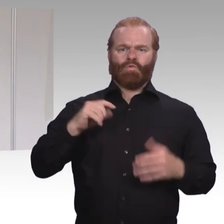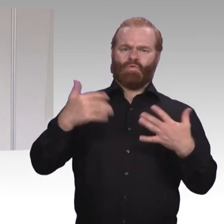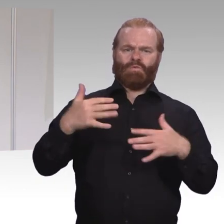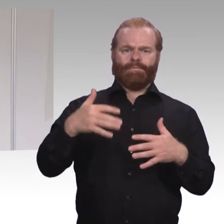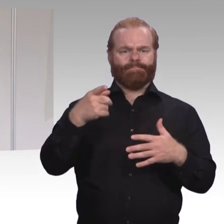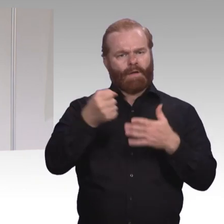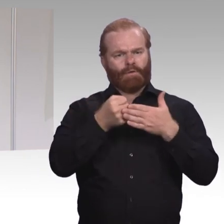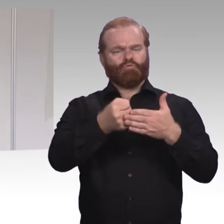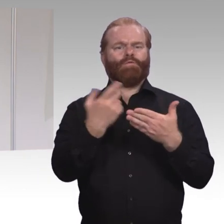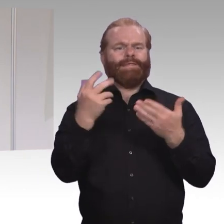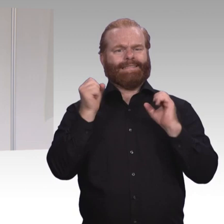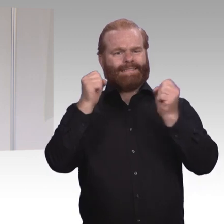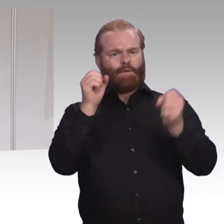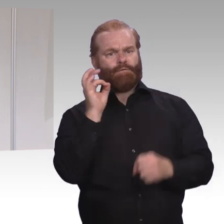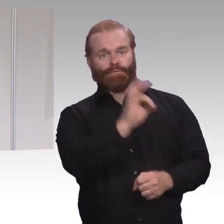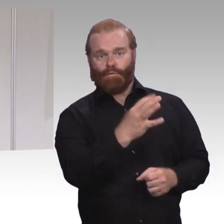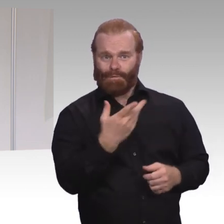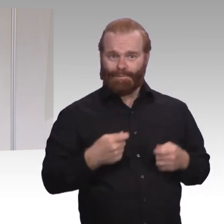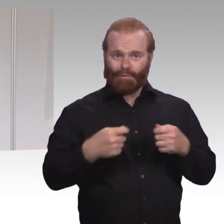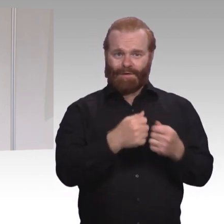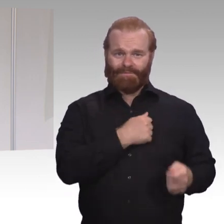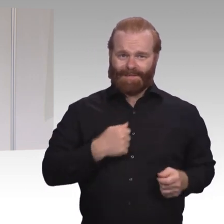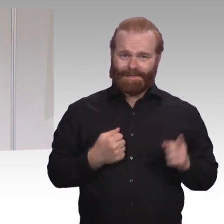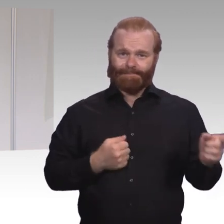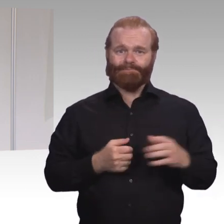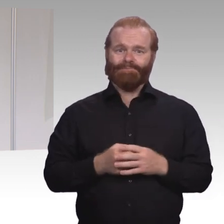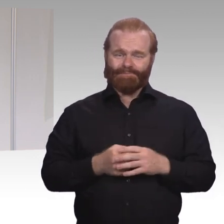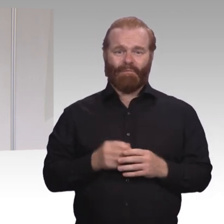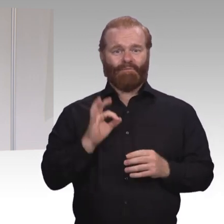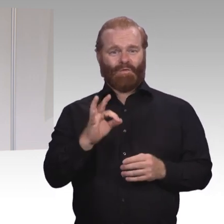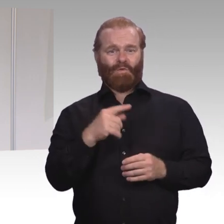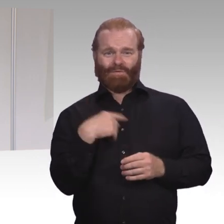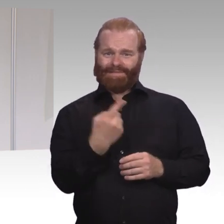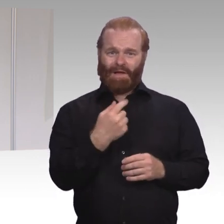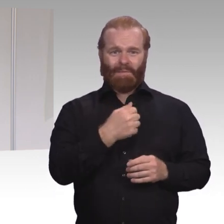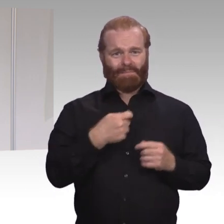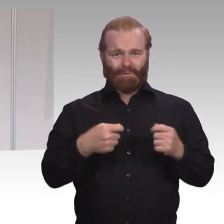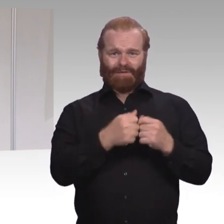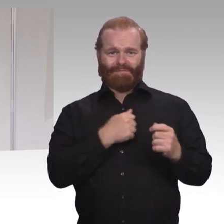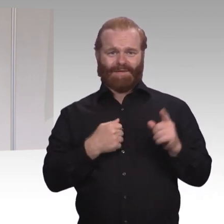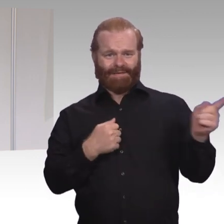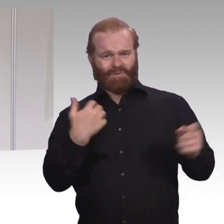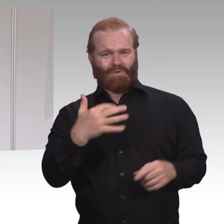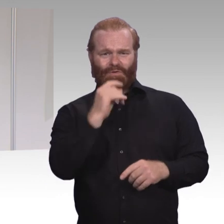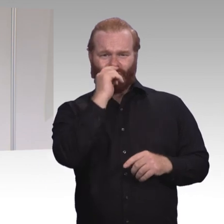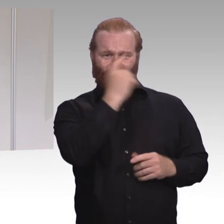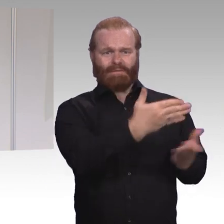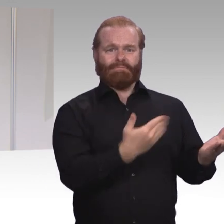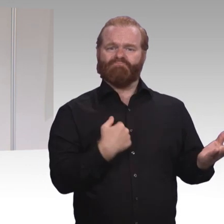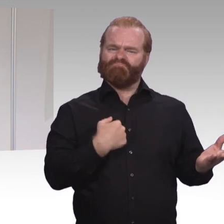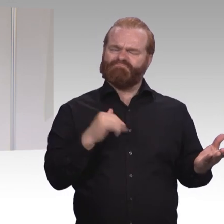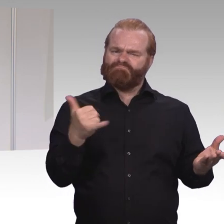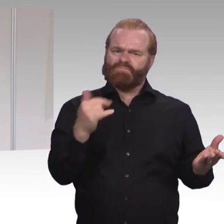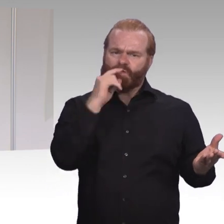als 180.000 Soldatinnen und Soldaten, die jeden Tag für Deutschlands Sicherheit einstehen